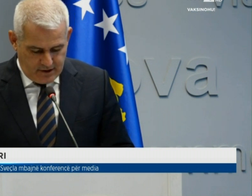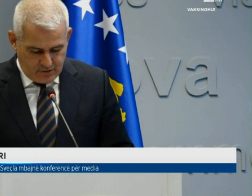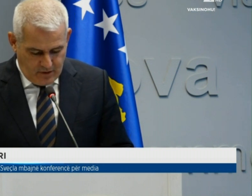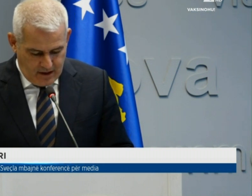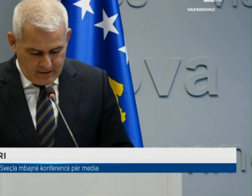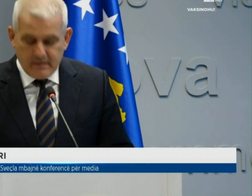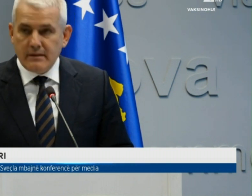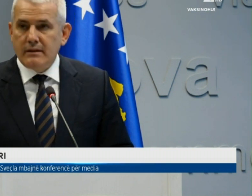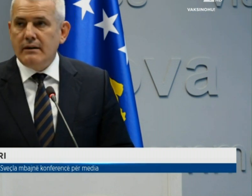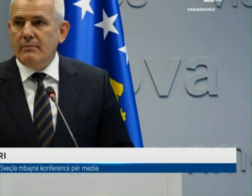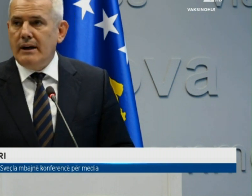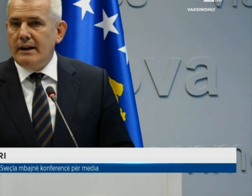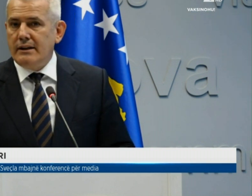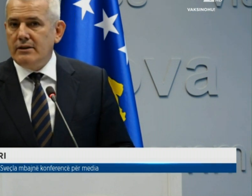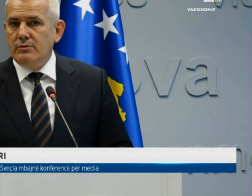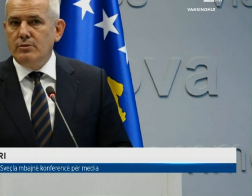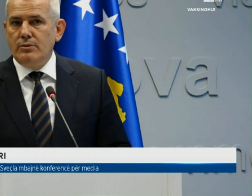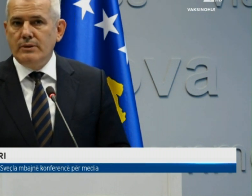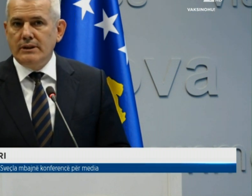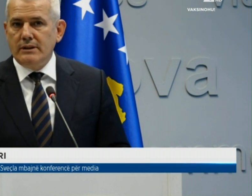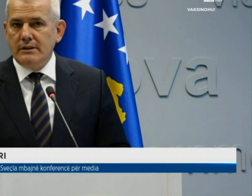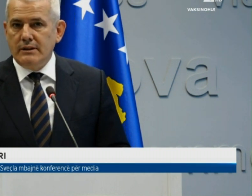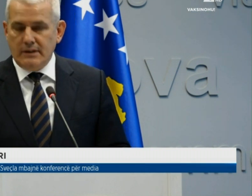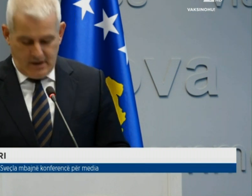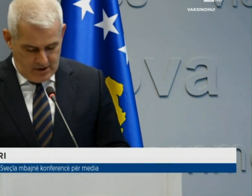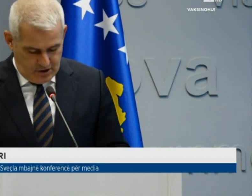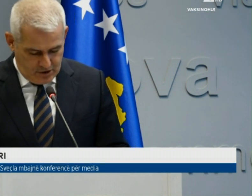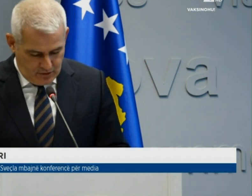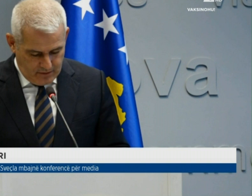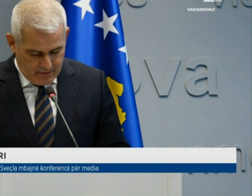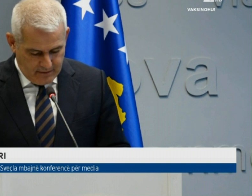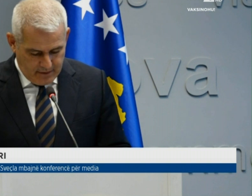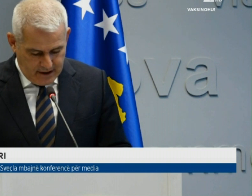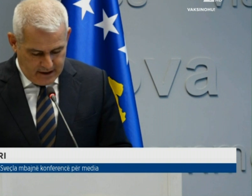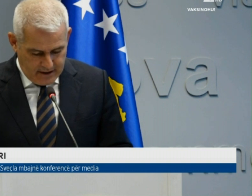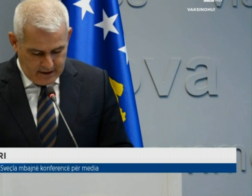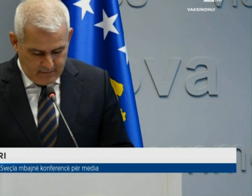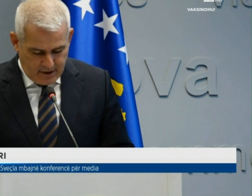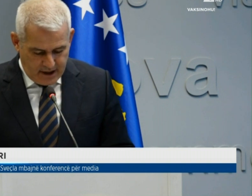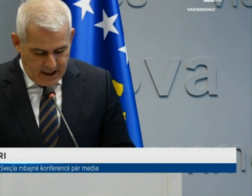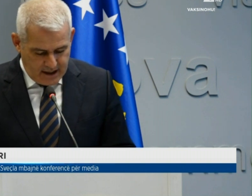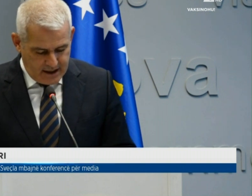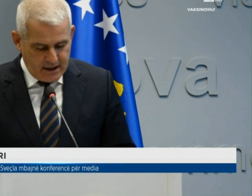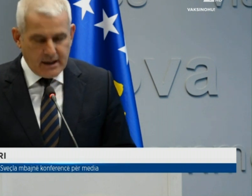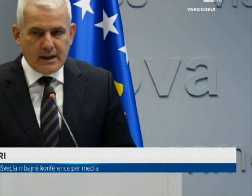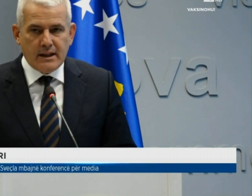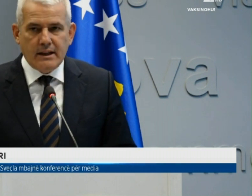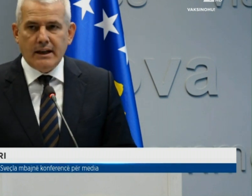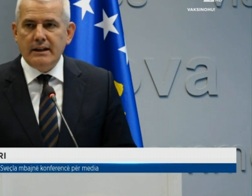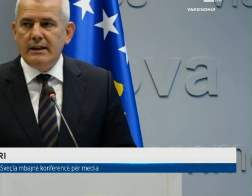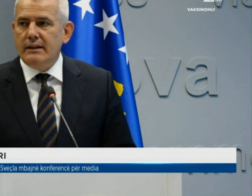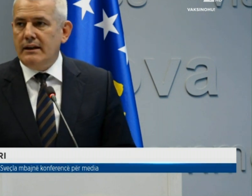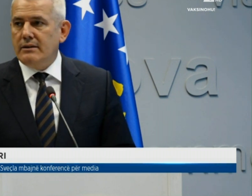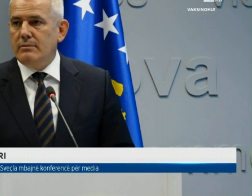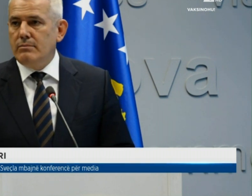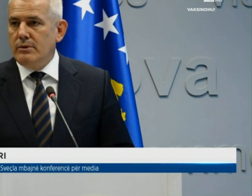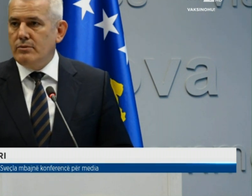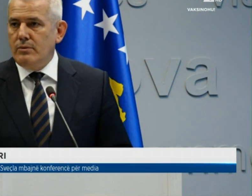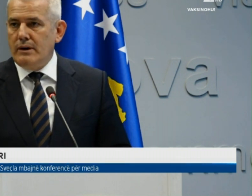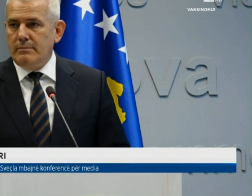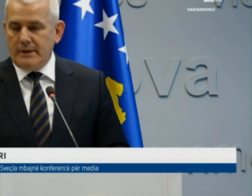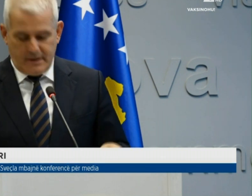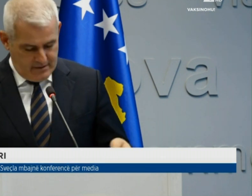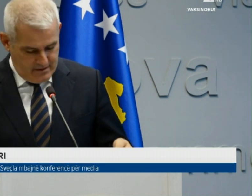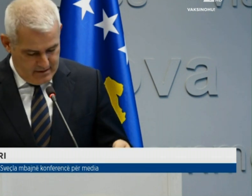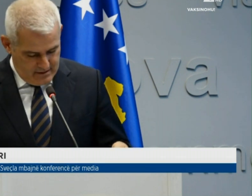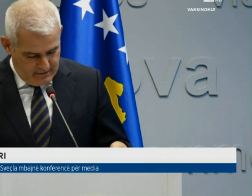Si që theksua më herët, dy rrugët që qojnë për në pikën Bërnjak dhe Jarinje janë të